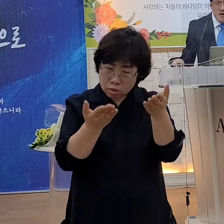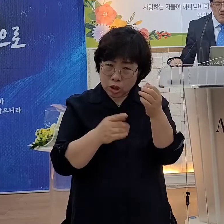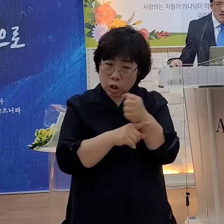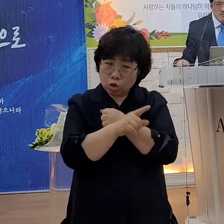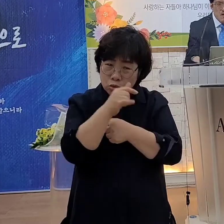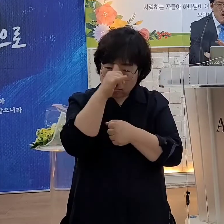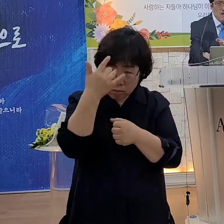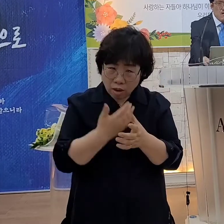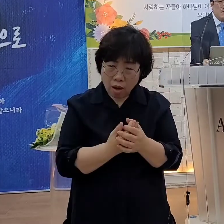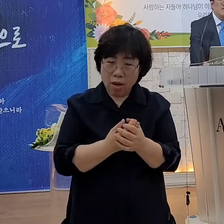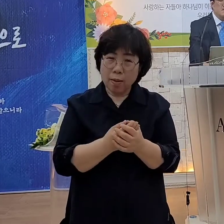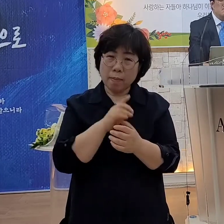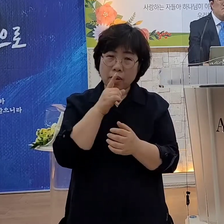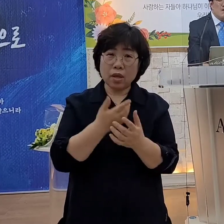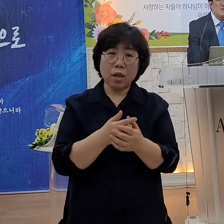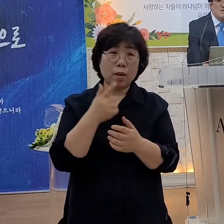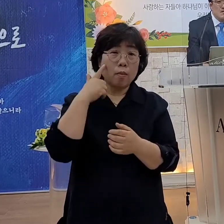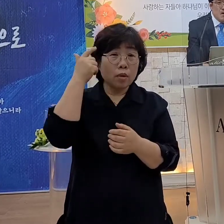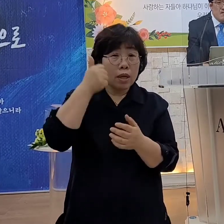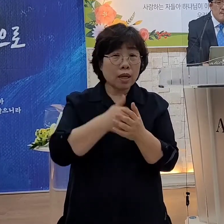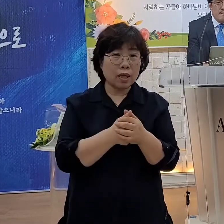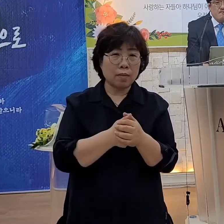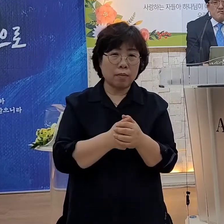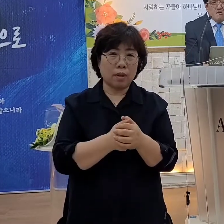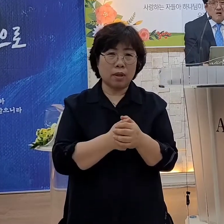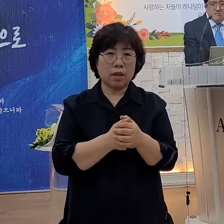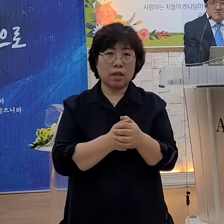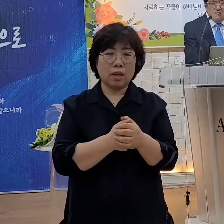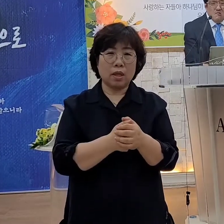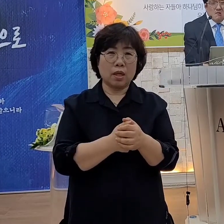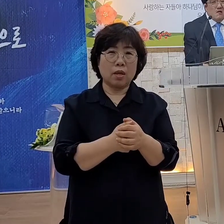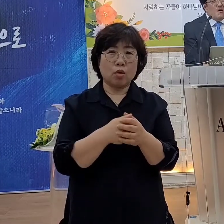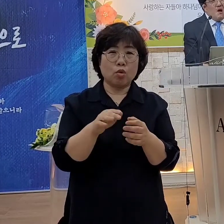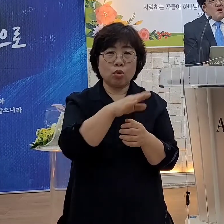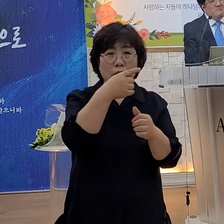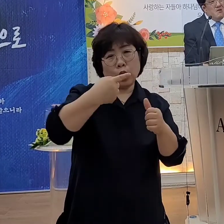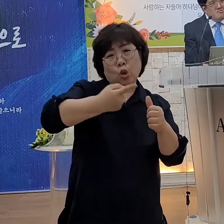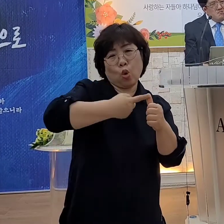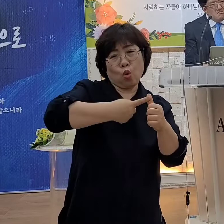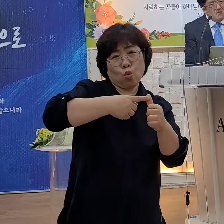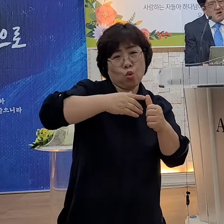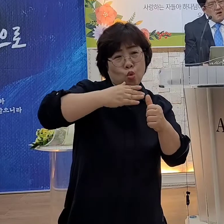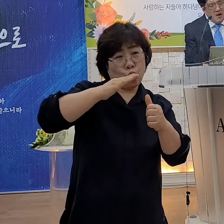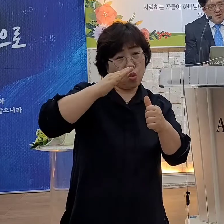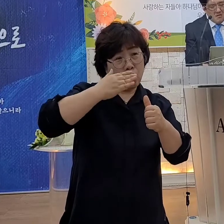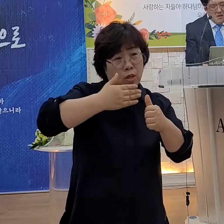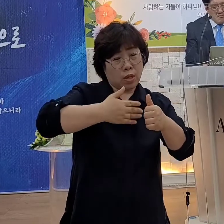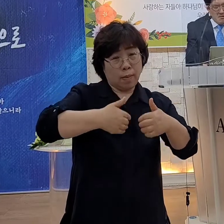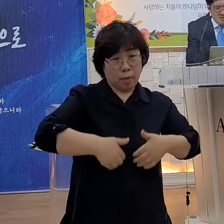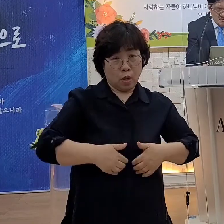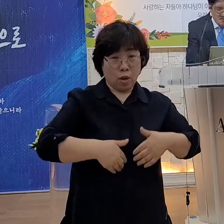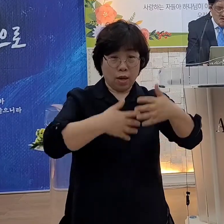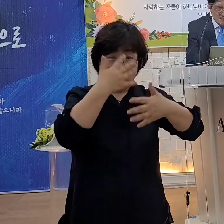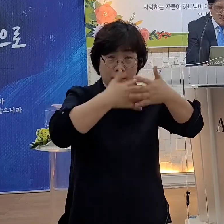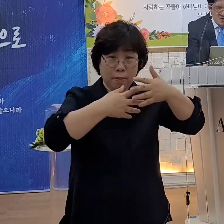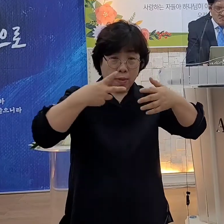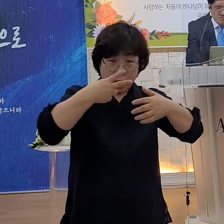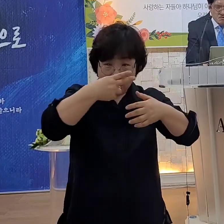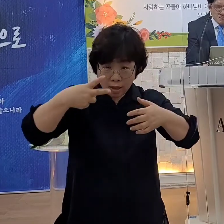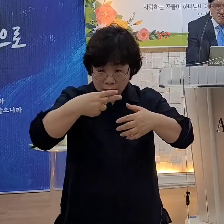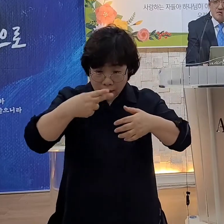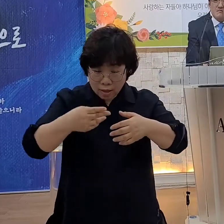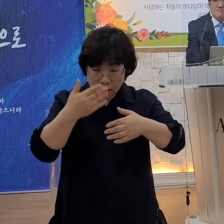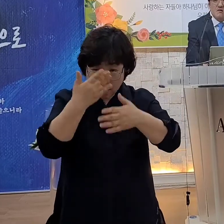괜찮습니다. 제가 다 그 정도는 알아서 하니까 영화를 보시고 뭘 보여주는가라는 것을 한번